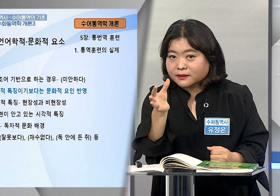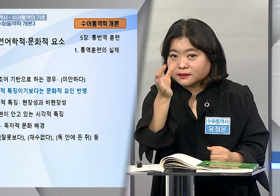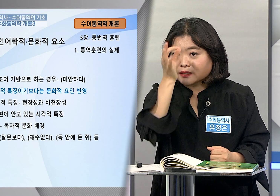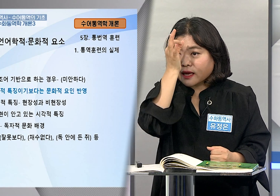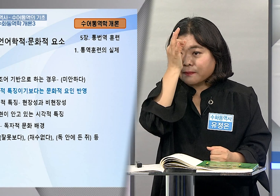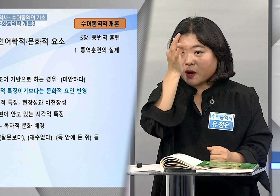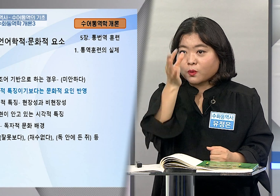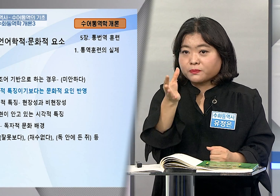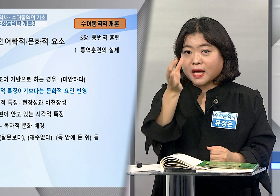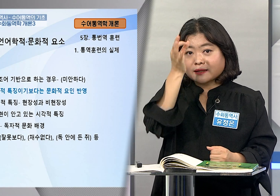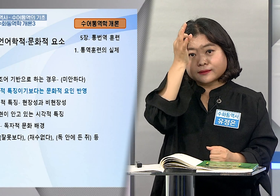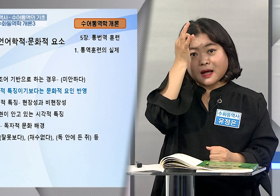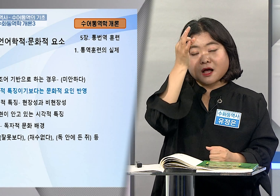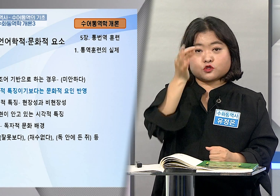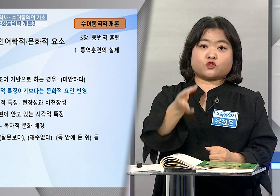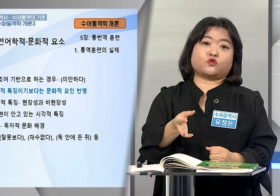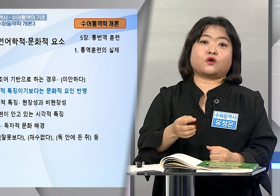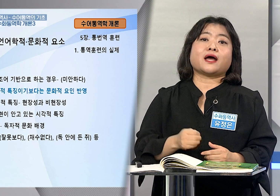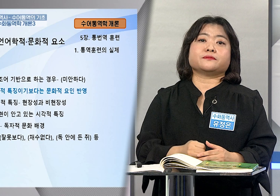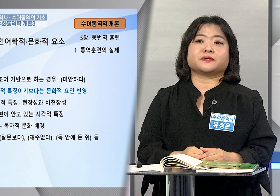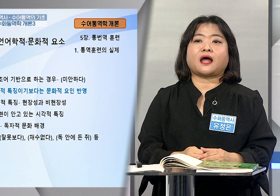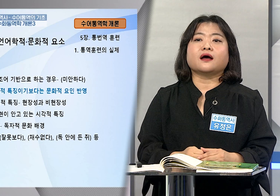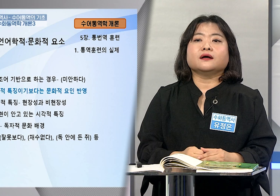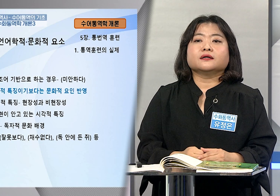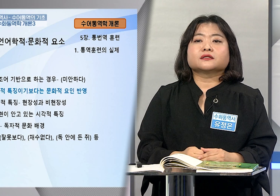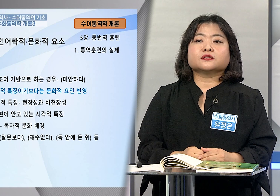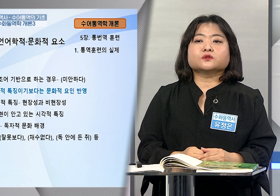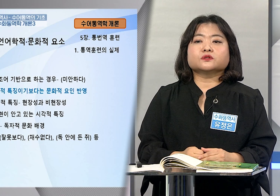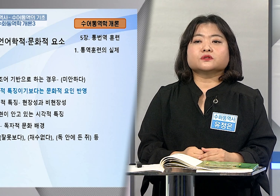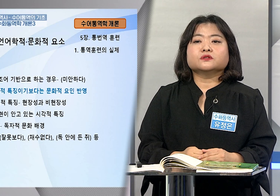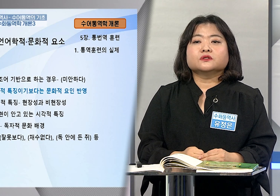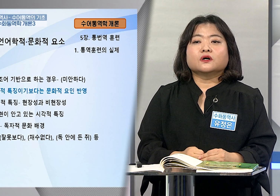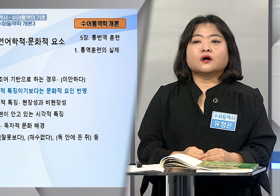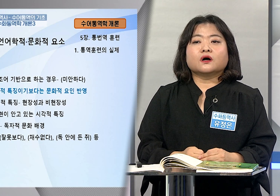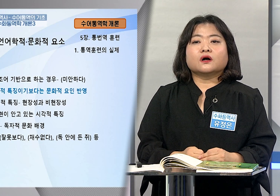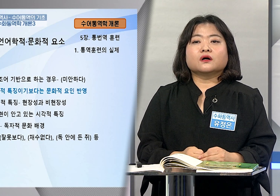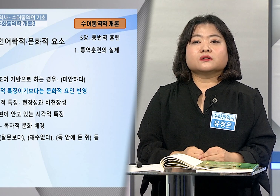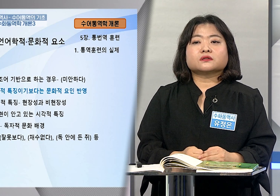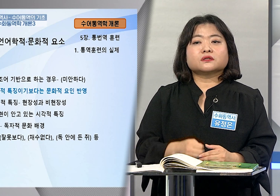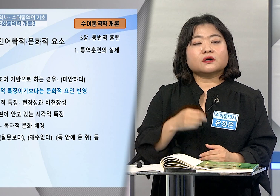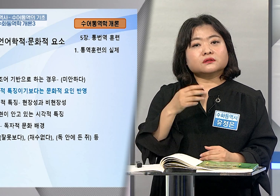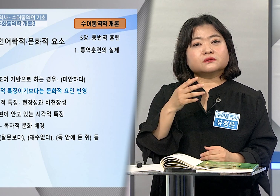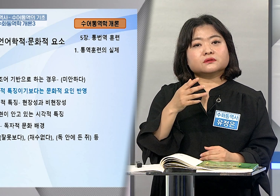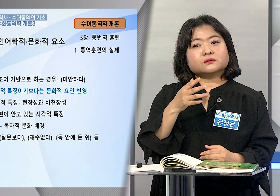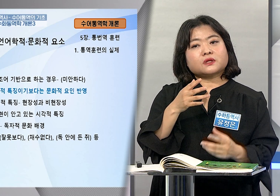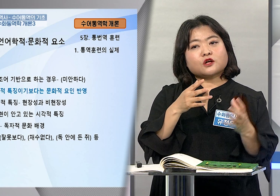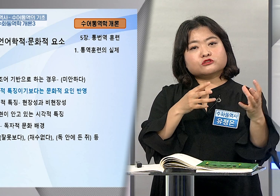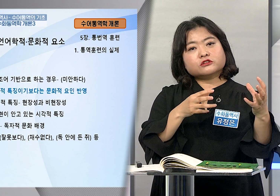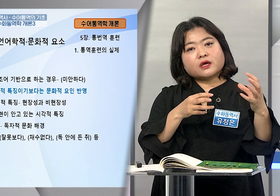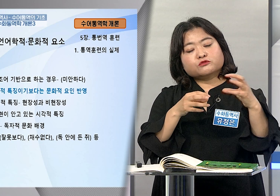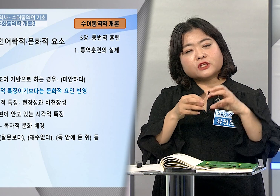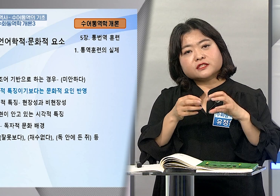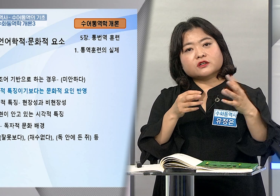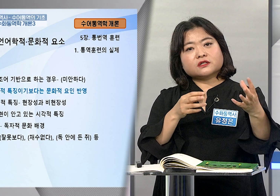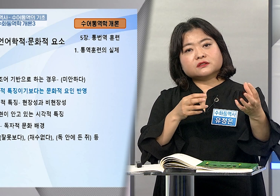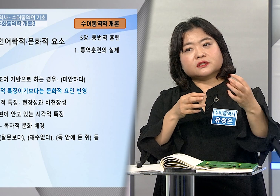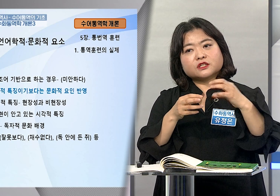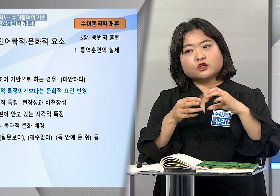만든 게 바로 미안하다 수어입니다. 그리고 그런 한국어의 문화적인 것들이